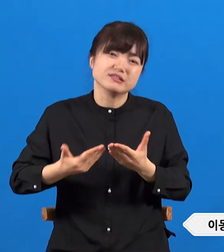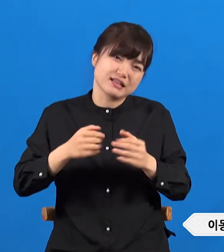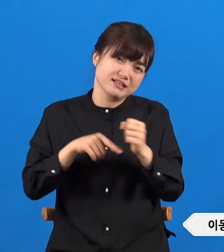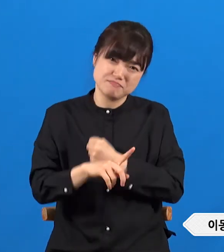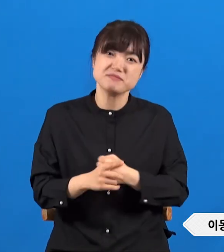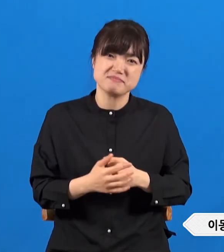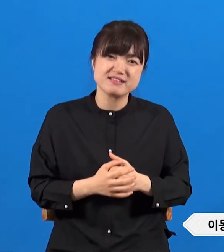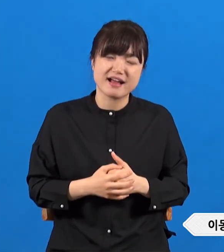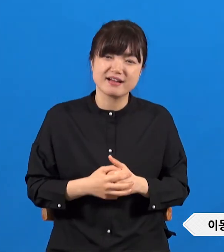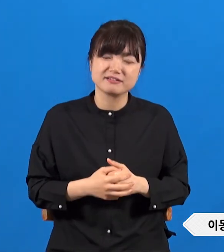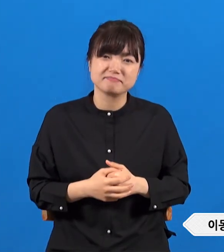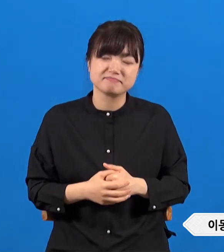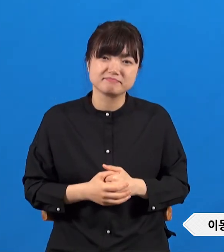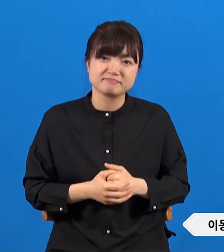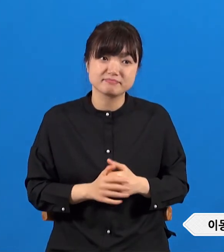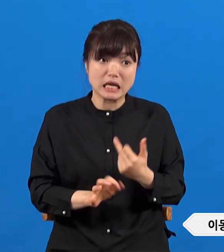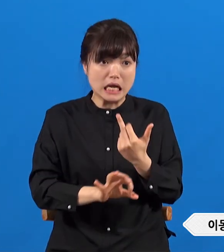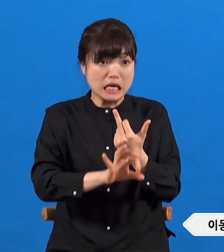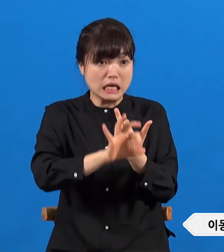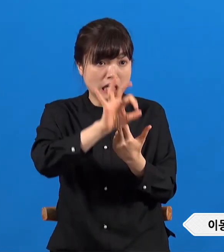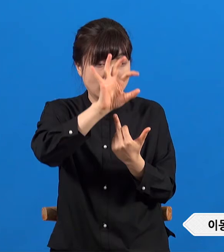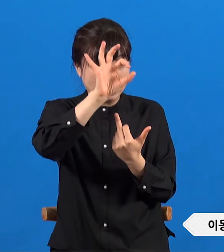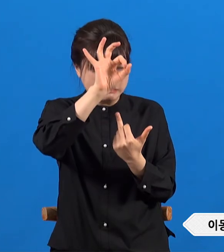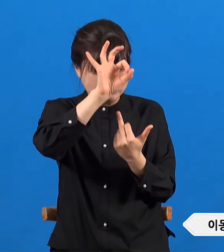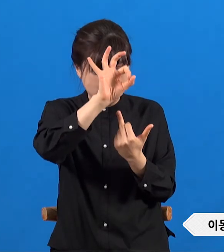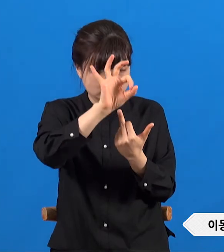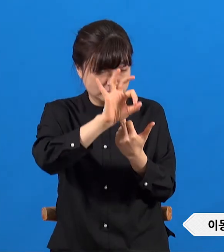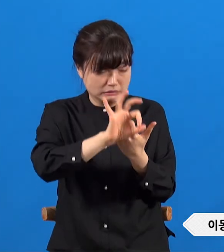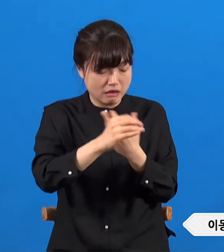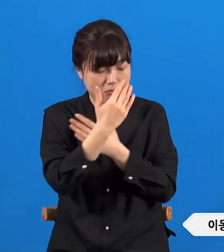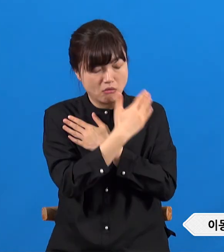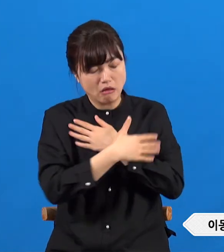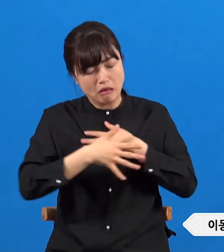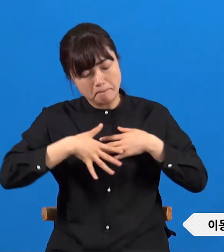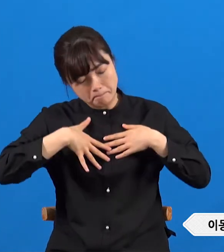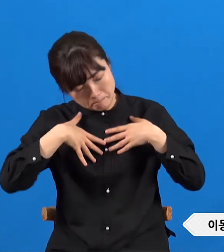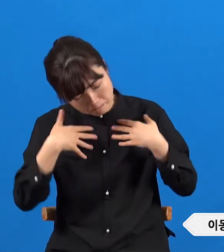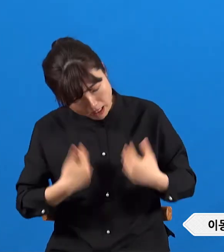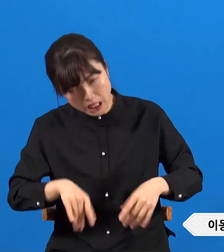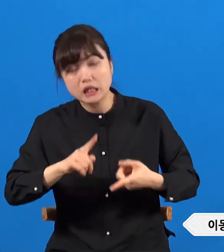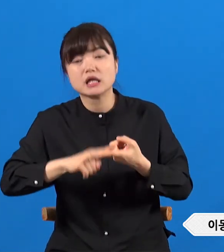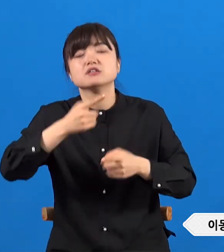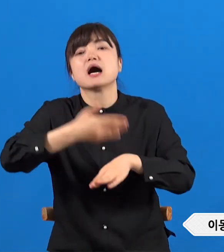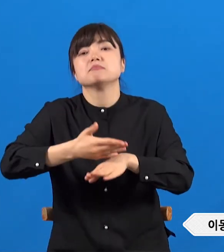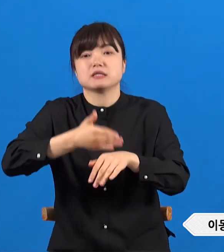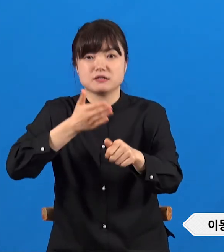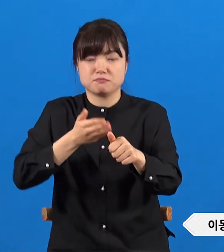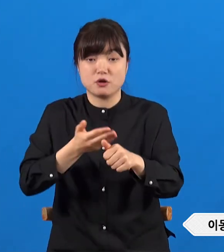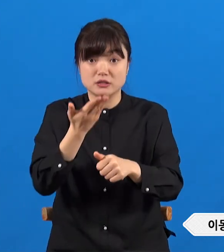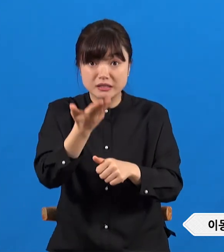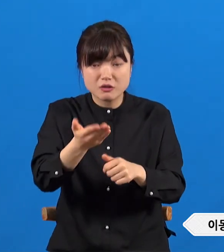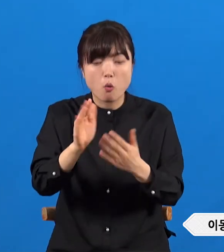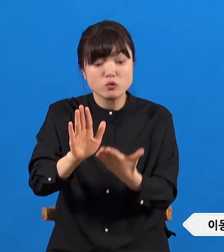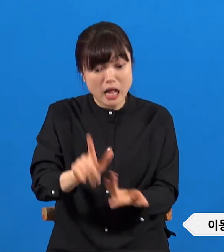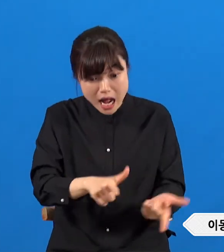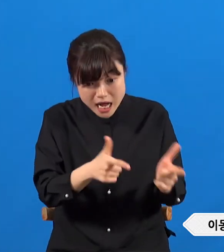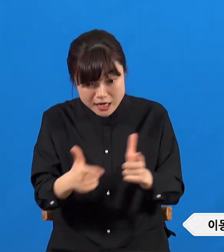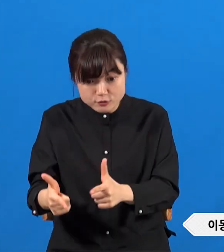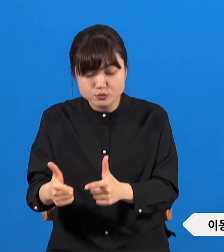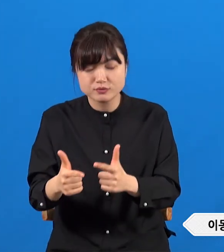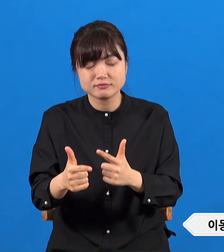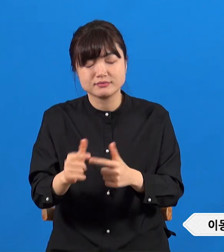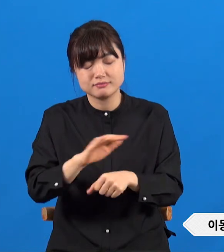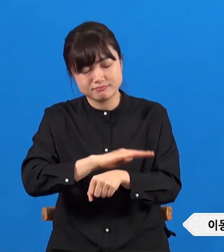것을 의미하는 것입니다. 해가 저물어 온몸이 나른하고 피곤하거든 감사하십시오. 당신은 오늘